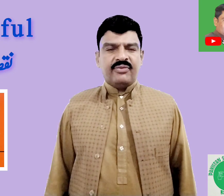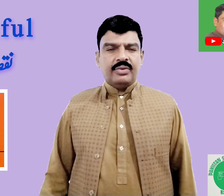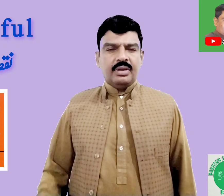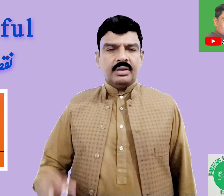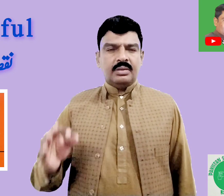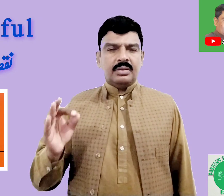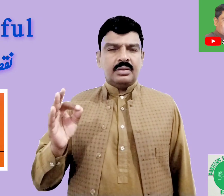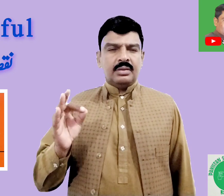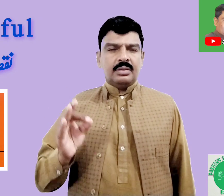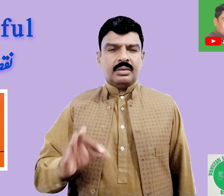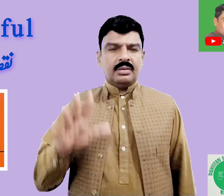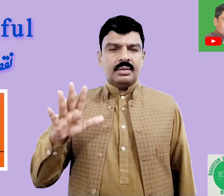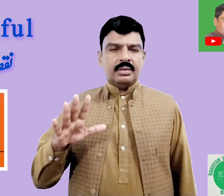हार्मफुल,